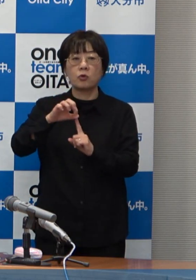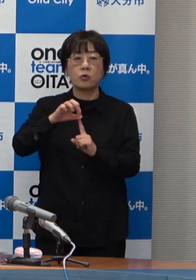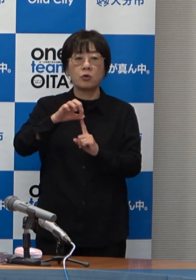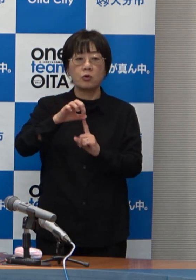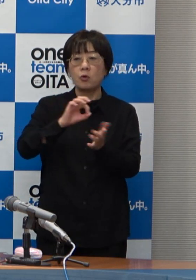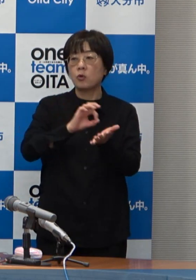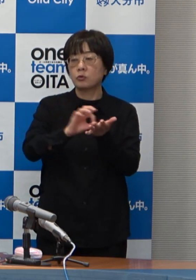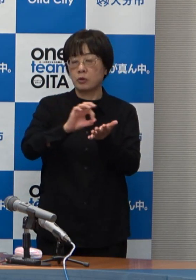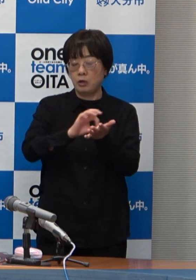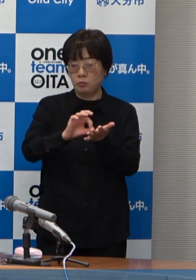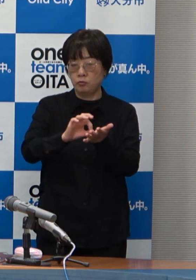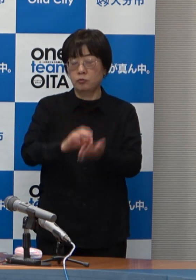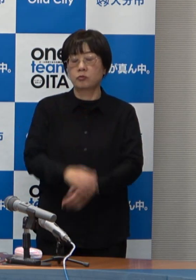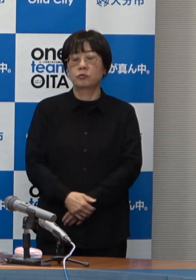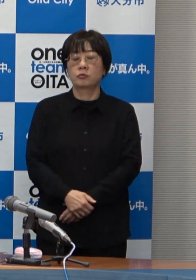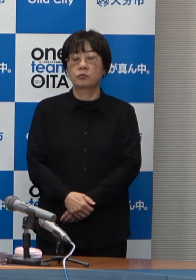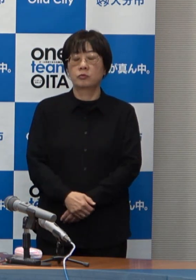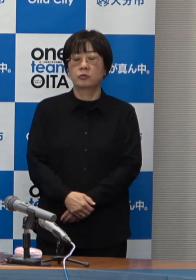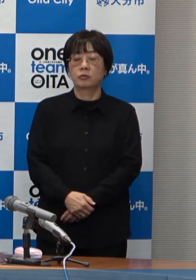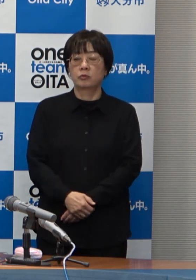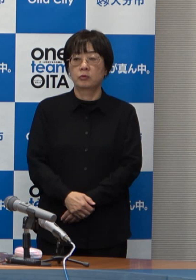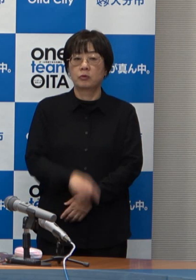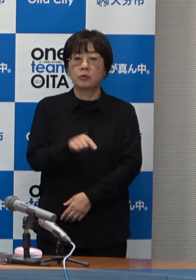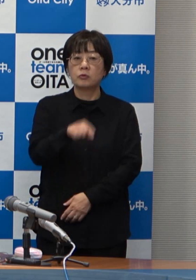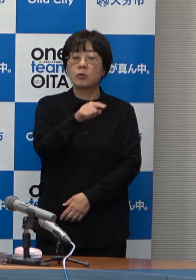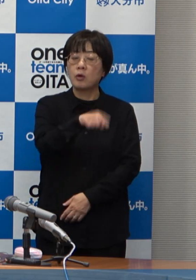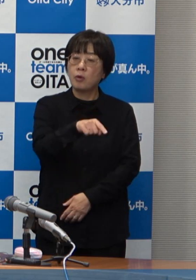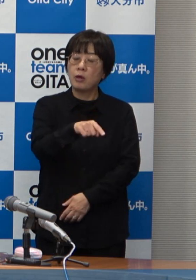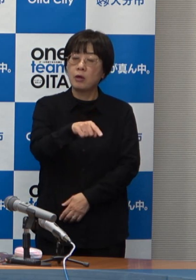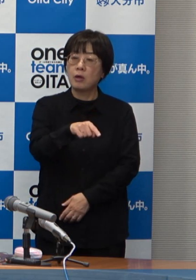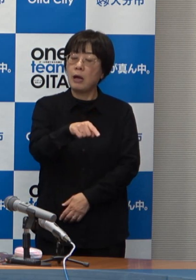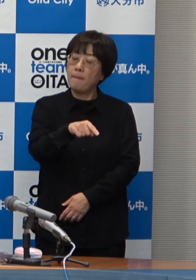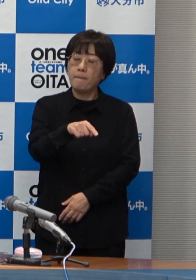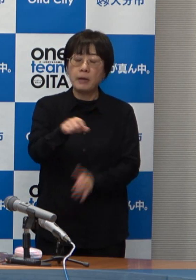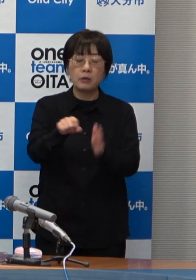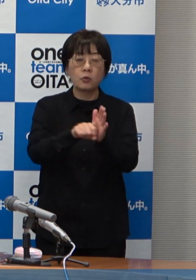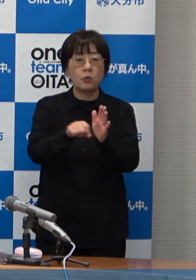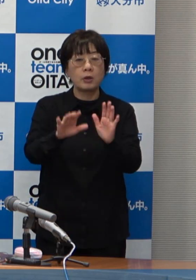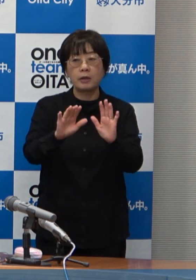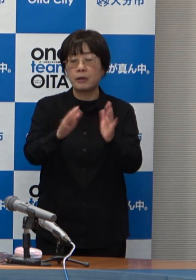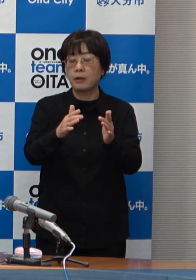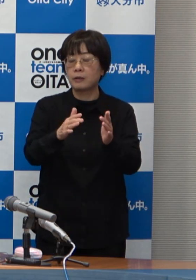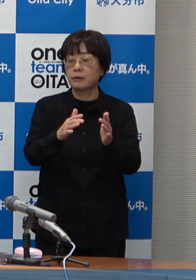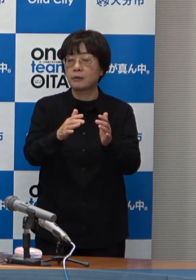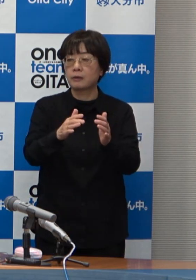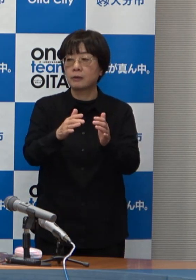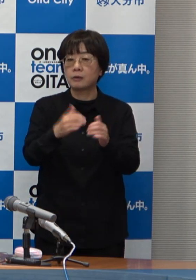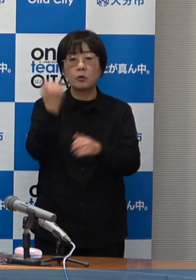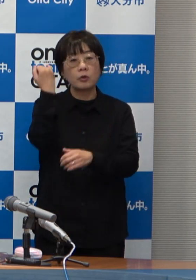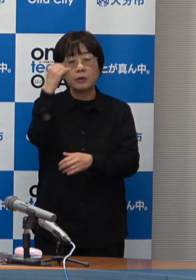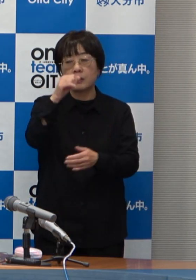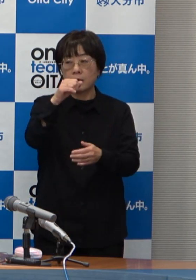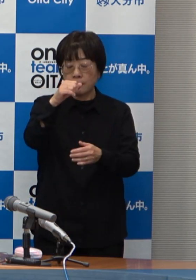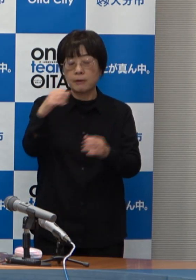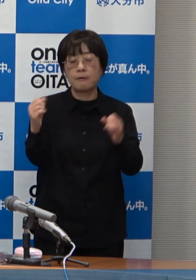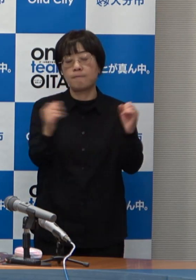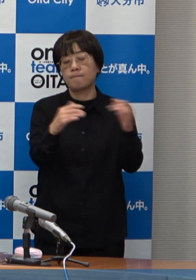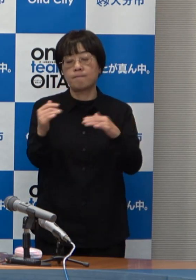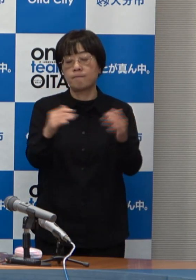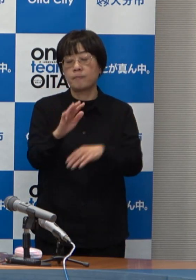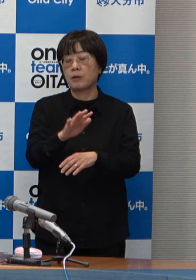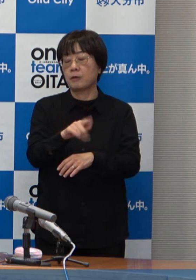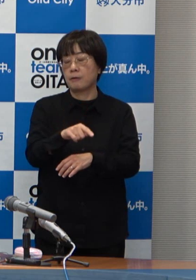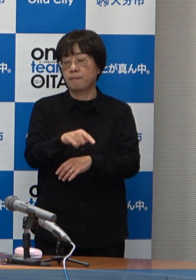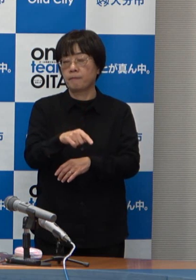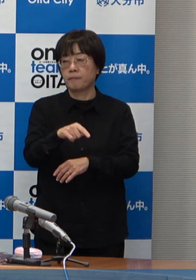利用しなきゃいけないでそれはあまり有効性が高くないという意見が大半でした